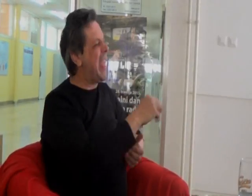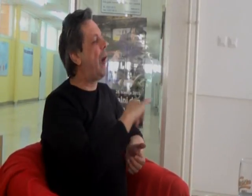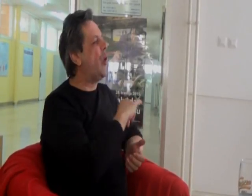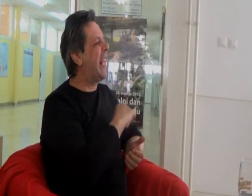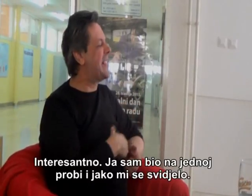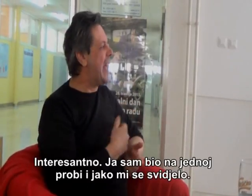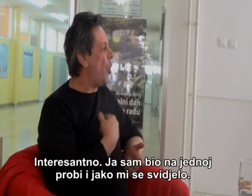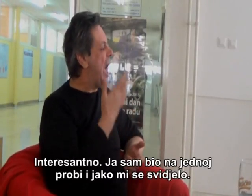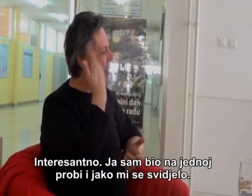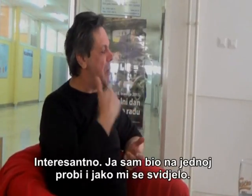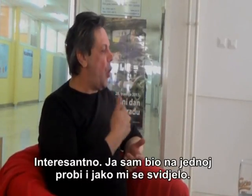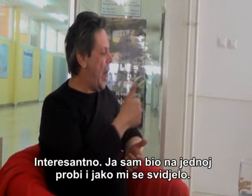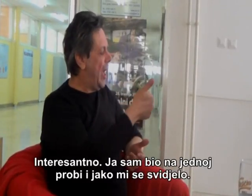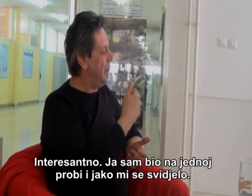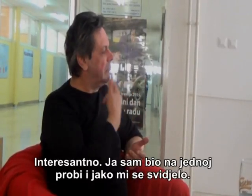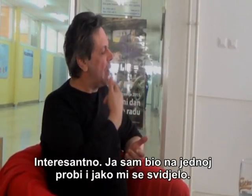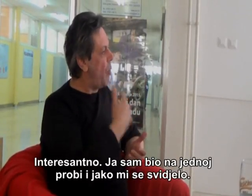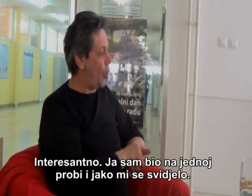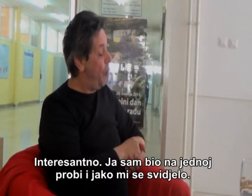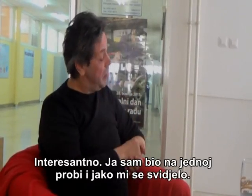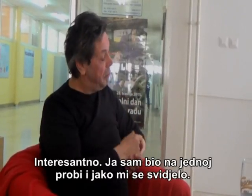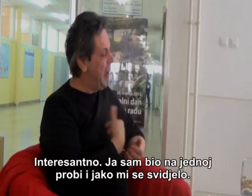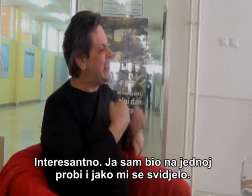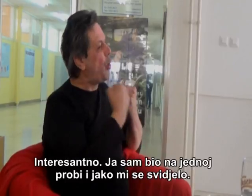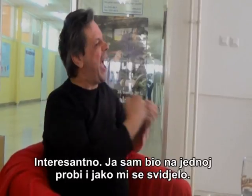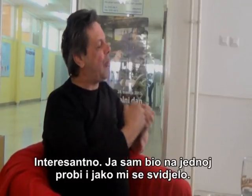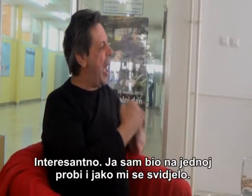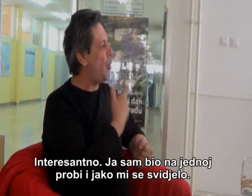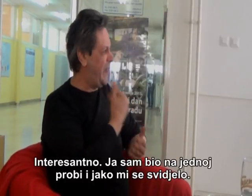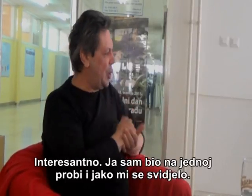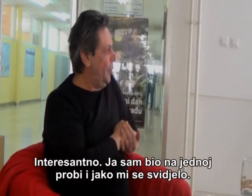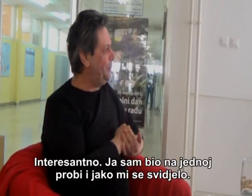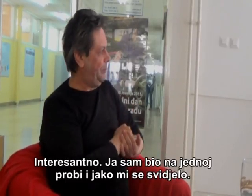Jako interesantno, ja sam bio na jednoj probi, meni se to jako, jako skidilo.